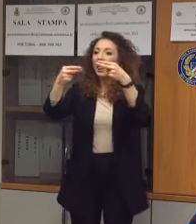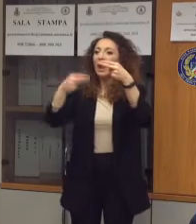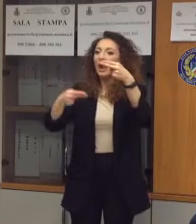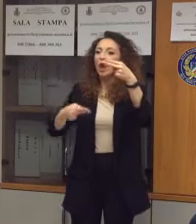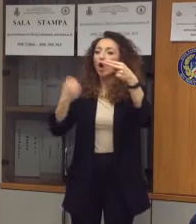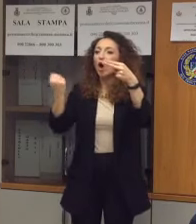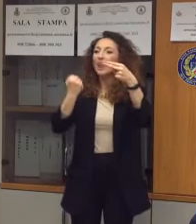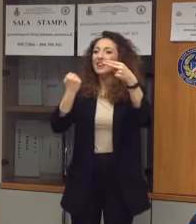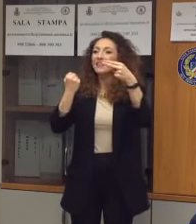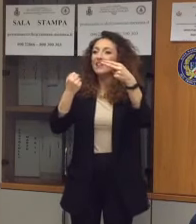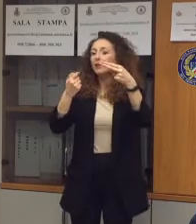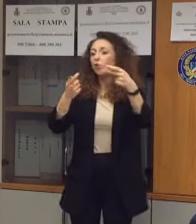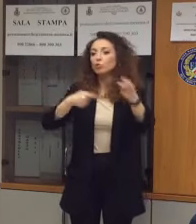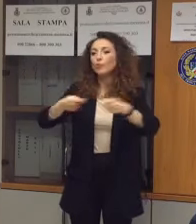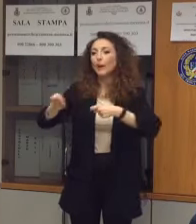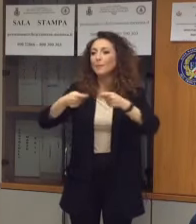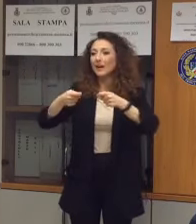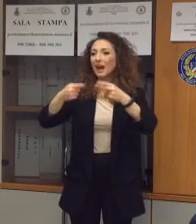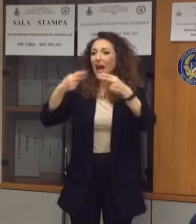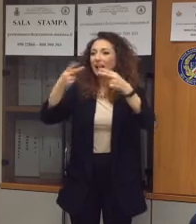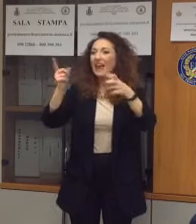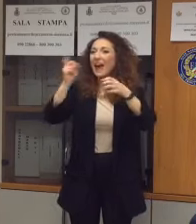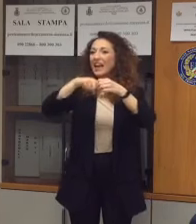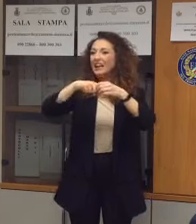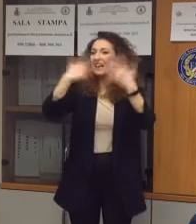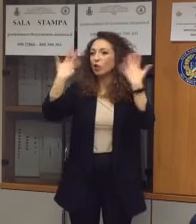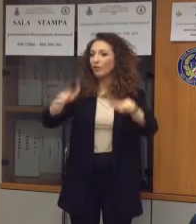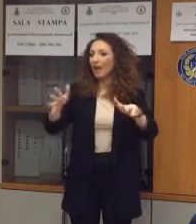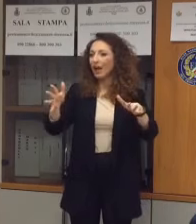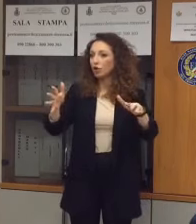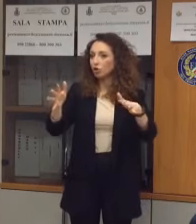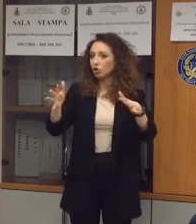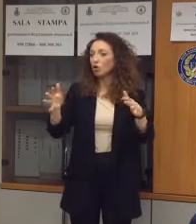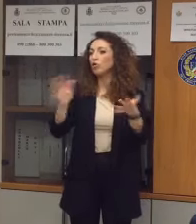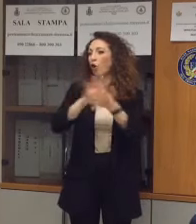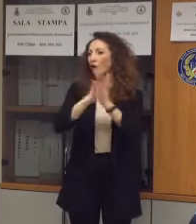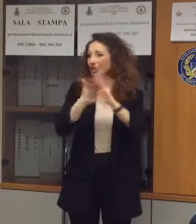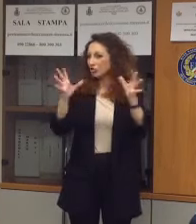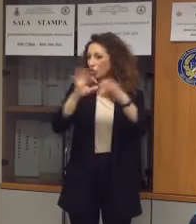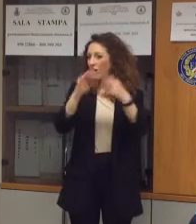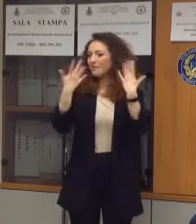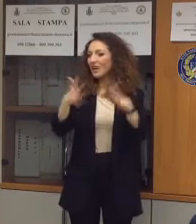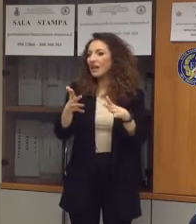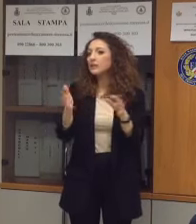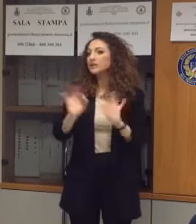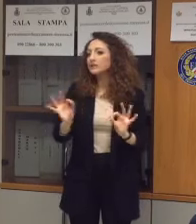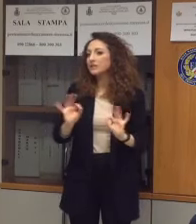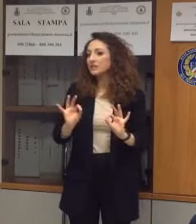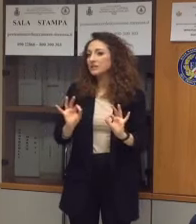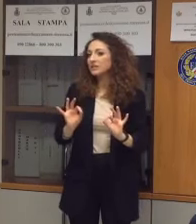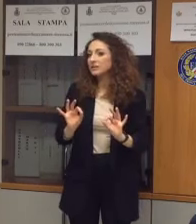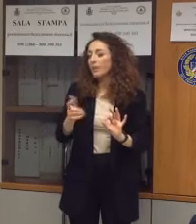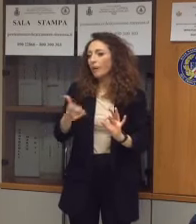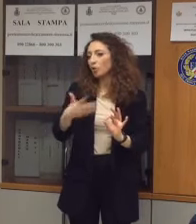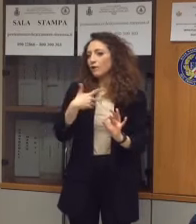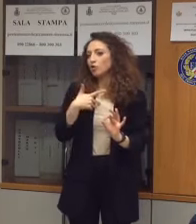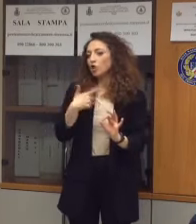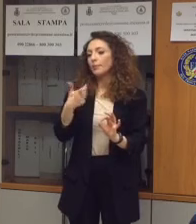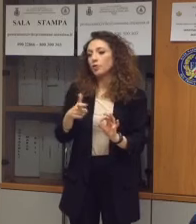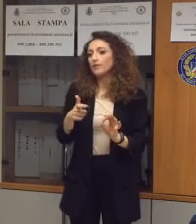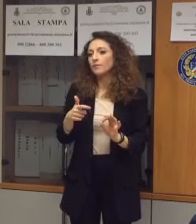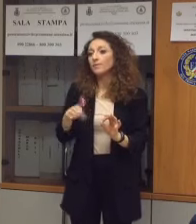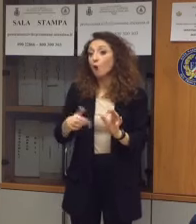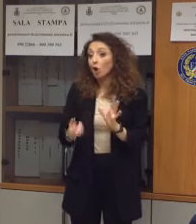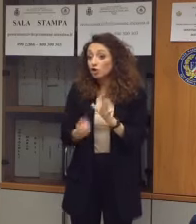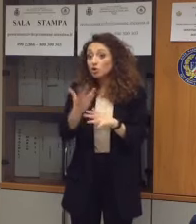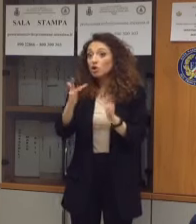già accreditate, ma un motivo in tutto questo c'è, perché nel frattempo, nella giornata di oggi, è stato creato il nuovo sito del